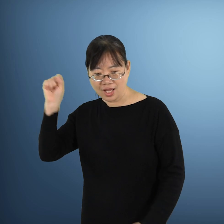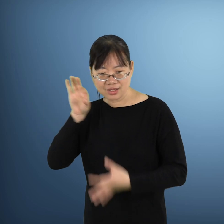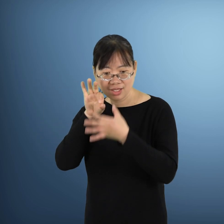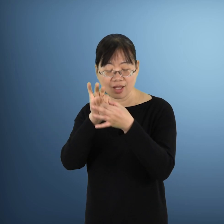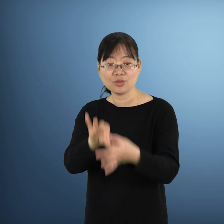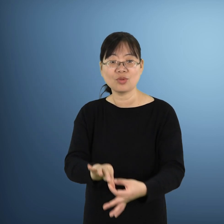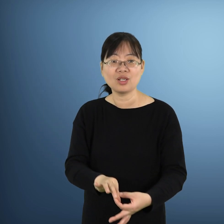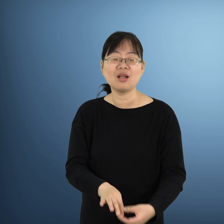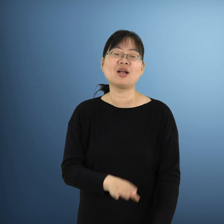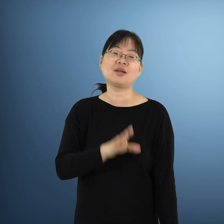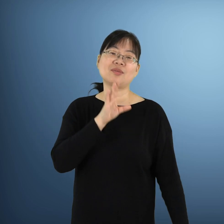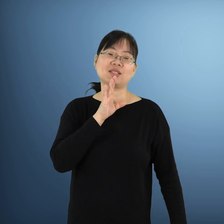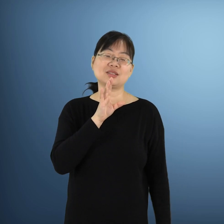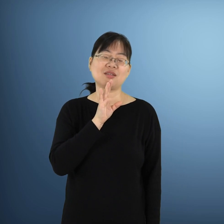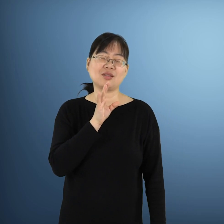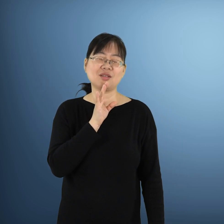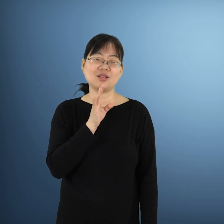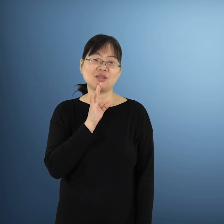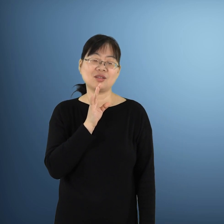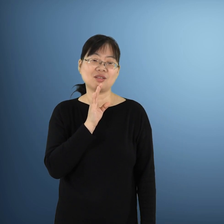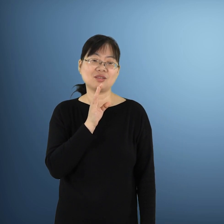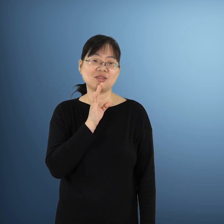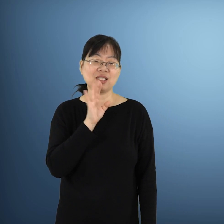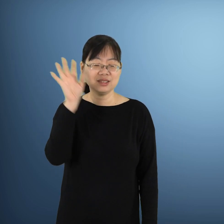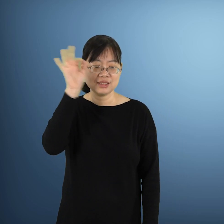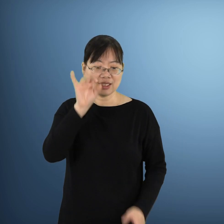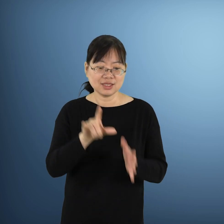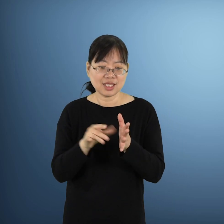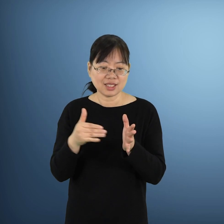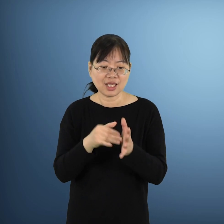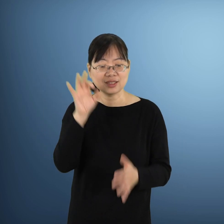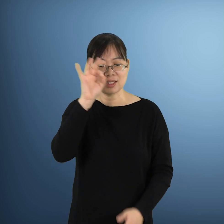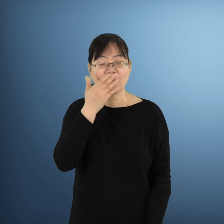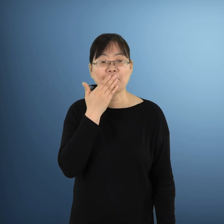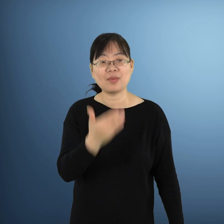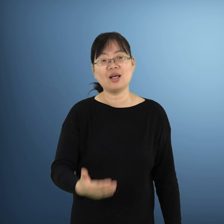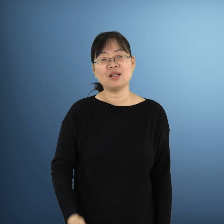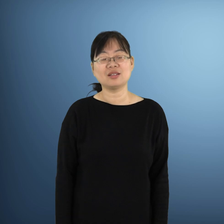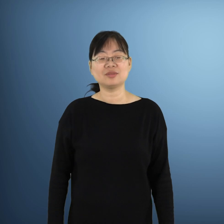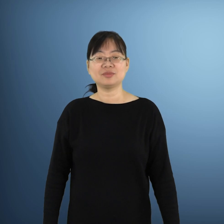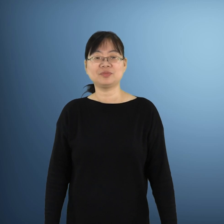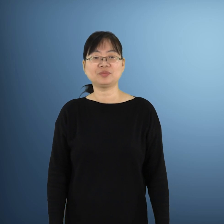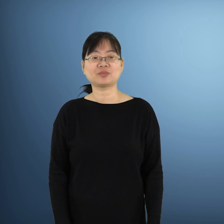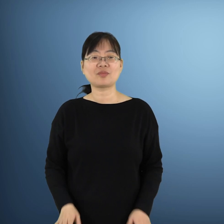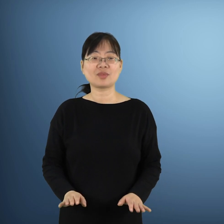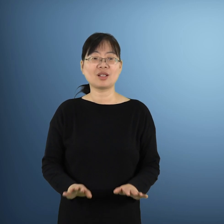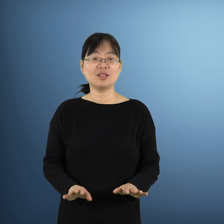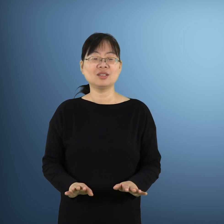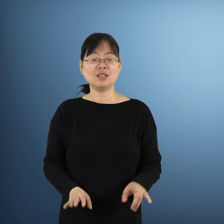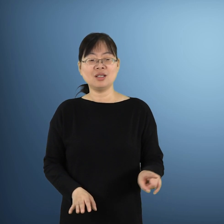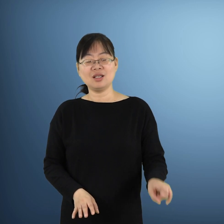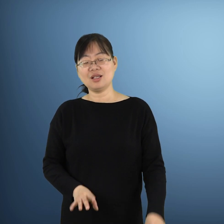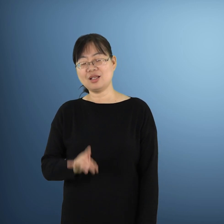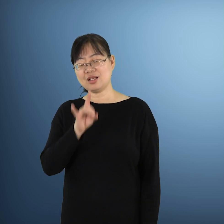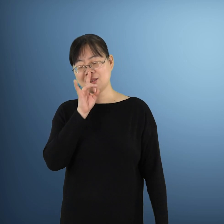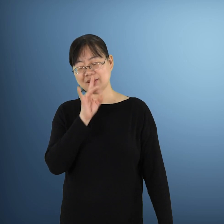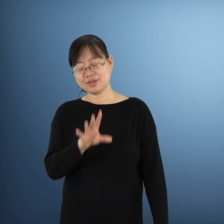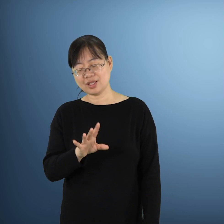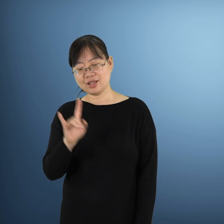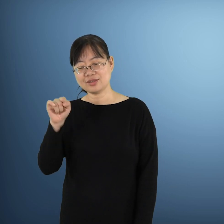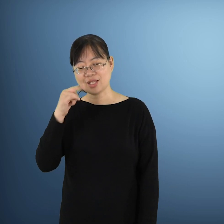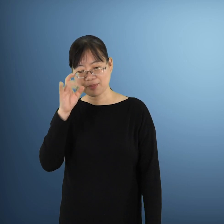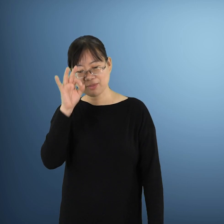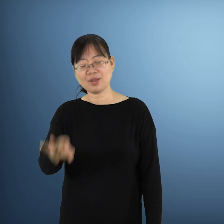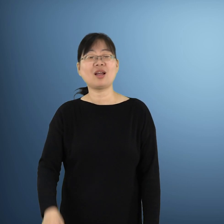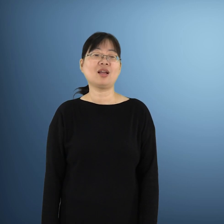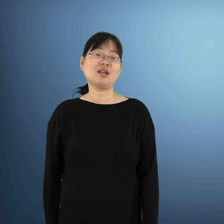얘기입니까? 그렇죠. 찾을 때까지 찾았다 그 말이에요. 아이 오늘 야 안 되겠다. 다음에 보자